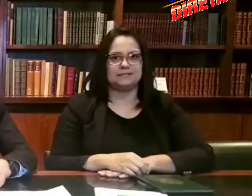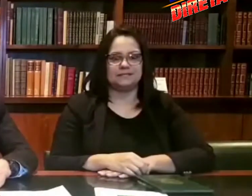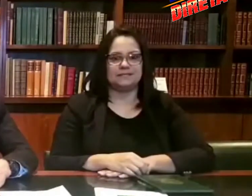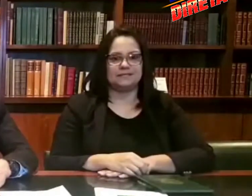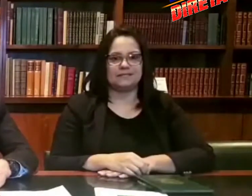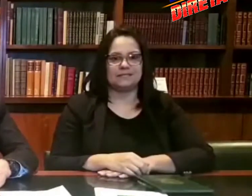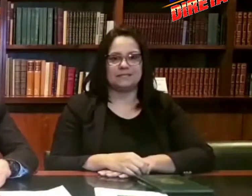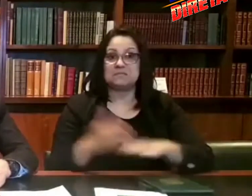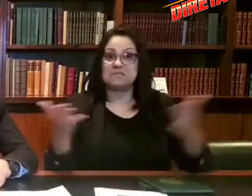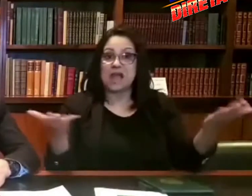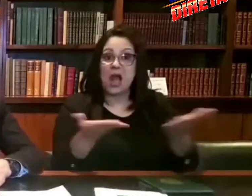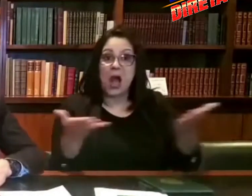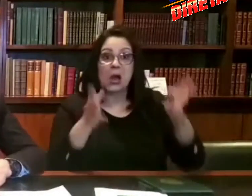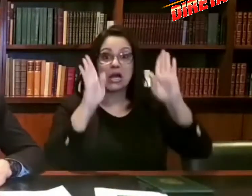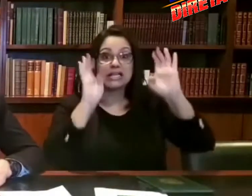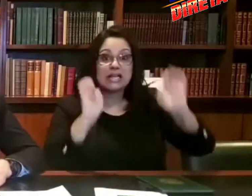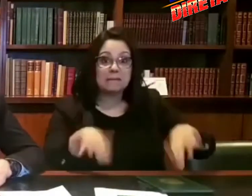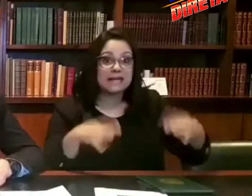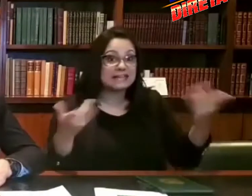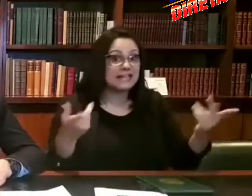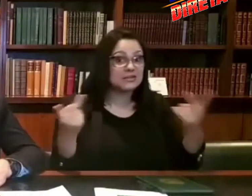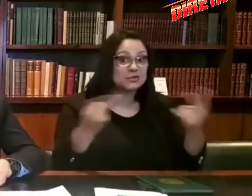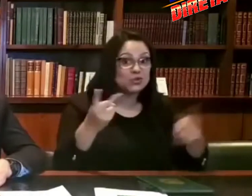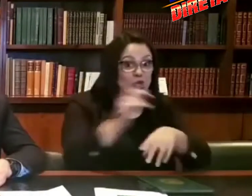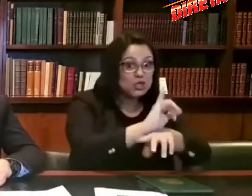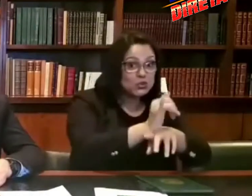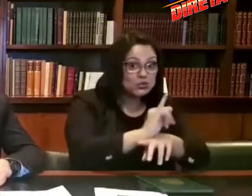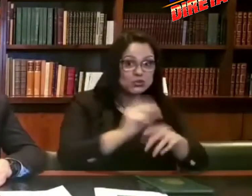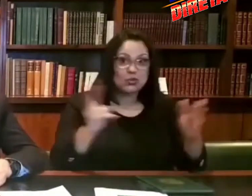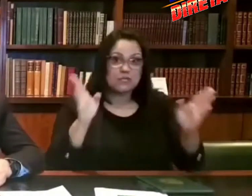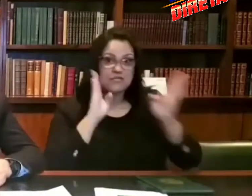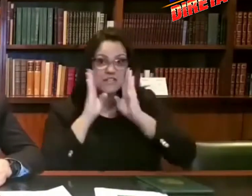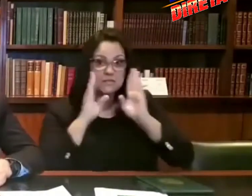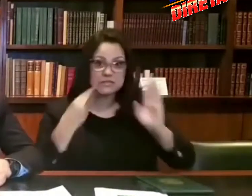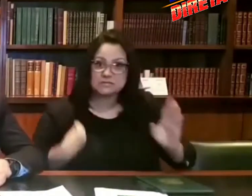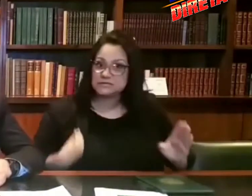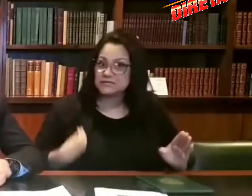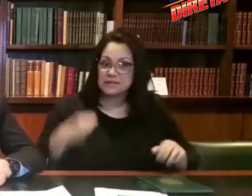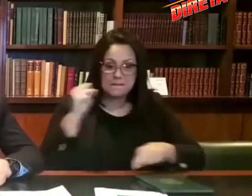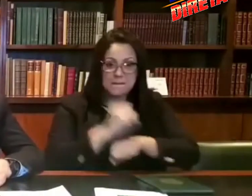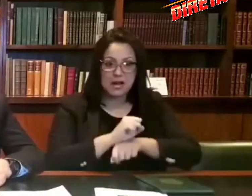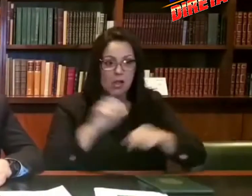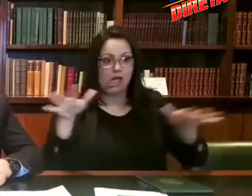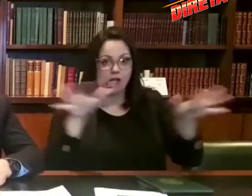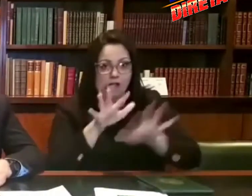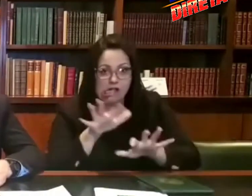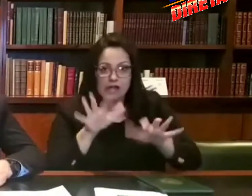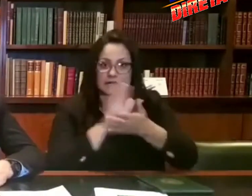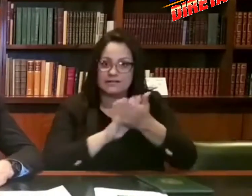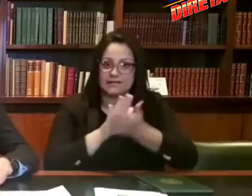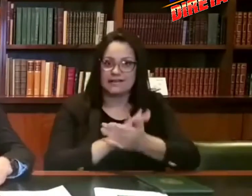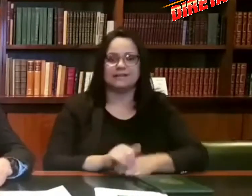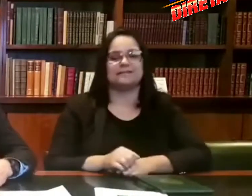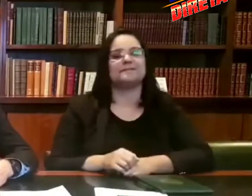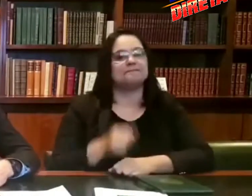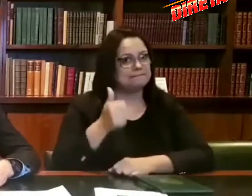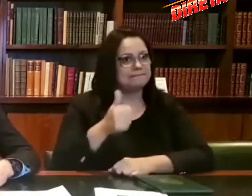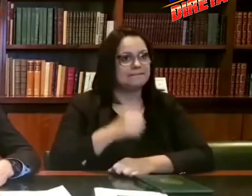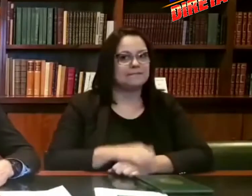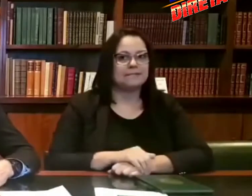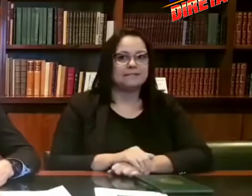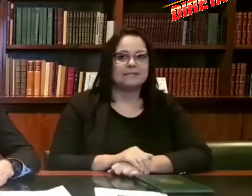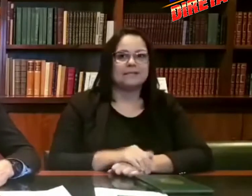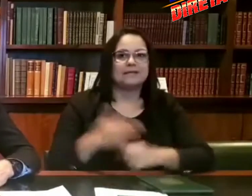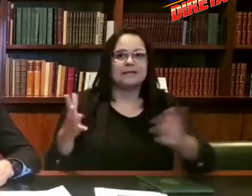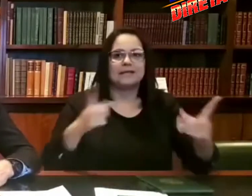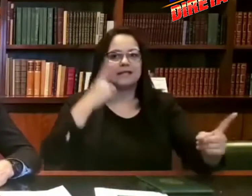travou. Não travou porque está no YouTube também, com toda certeza. Bem, tivemos uma reunião hoje com o empresário, já tocamos nesse assunto. A preocupação do empresariado